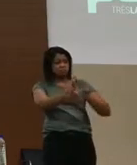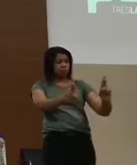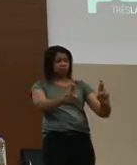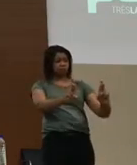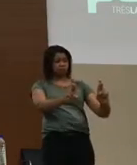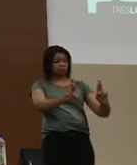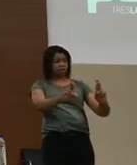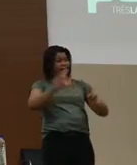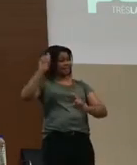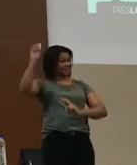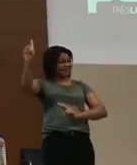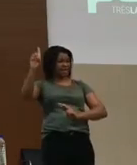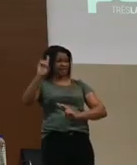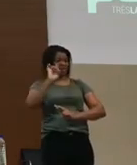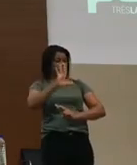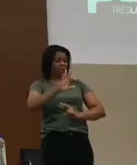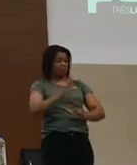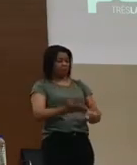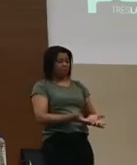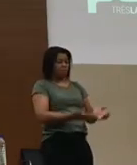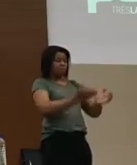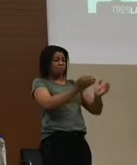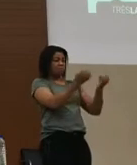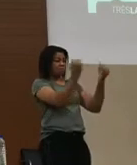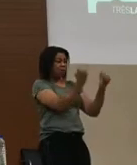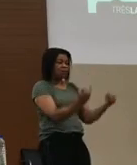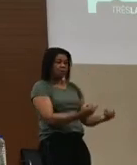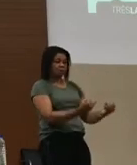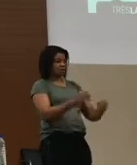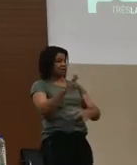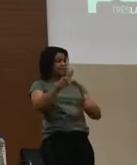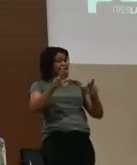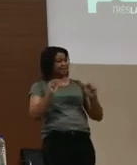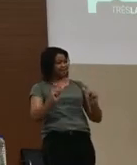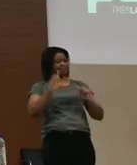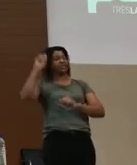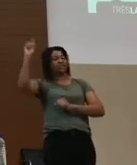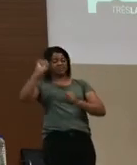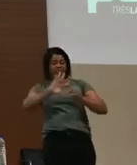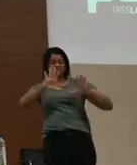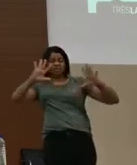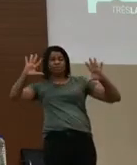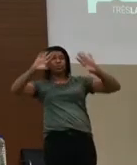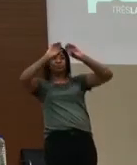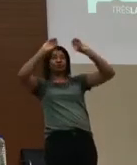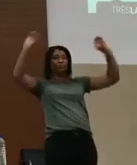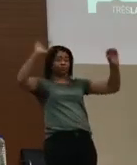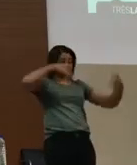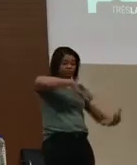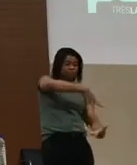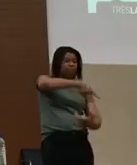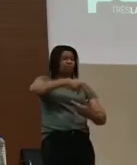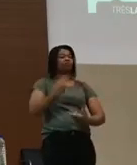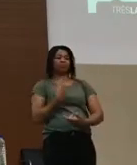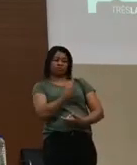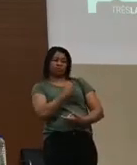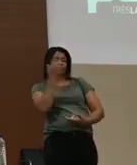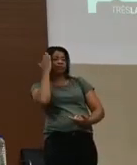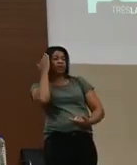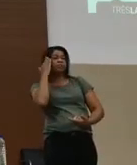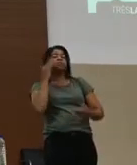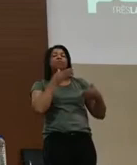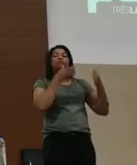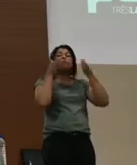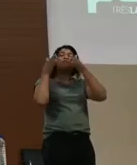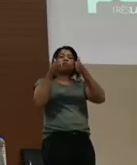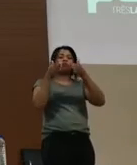uma estátua. Não, nós oramos ao Deus Criador dos céus e da terra. Então, nós sabemos a quem buscamos aqui,